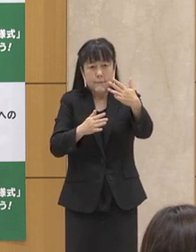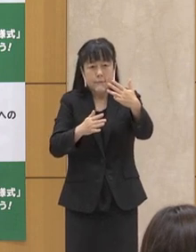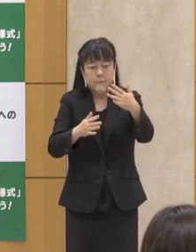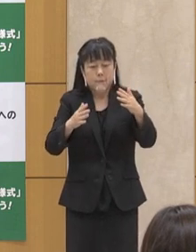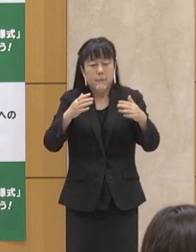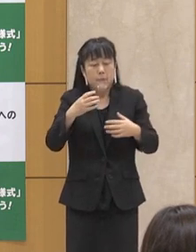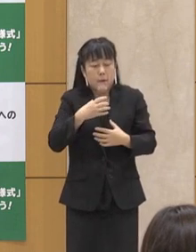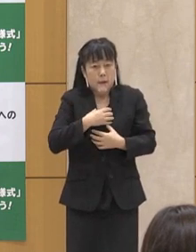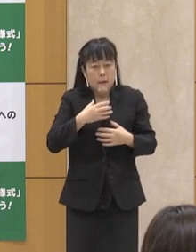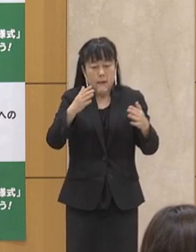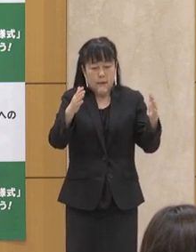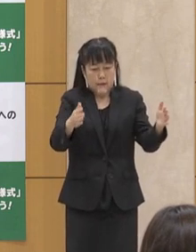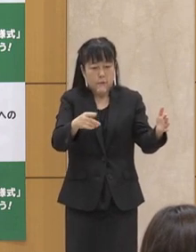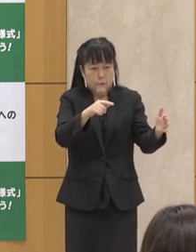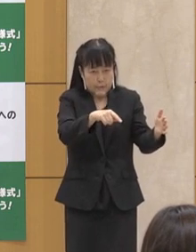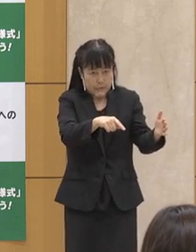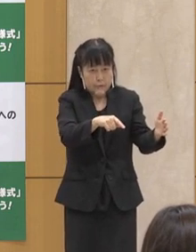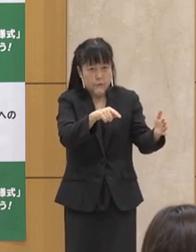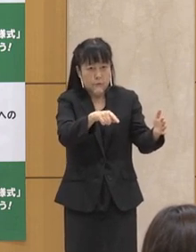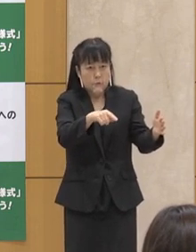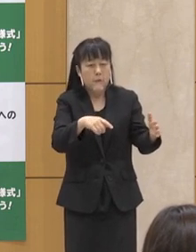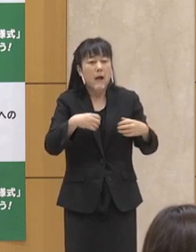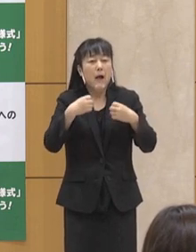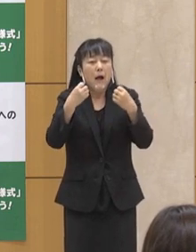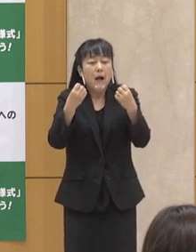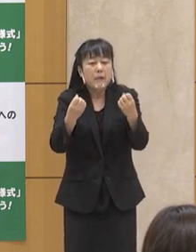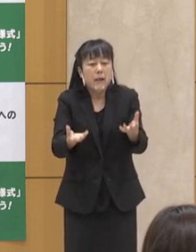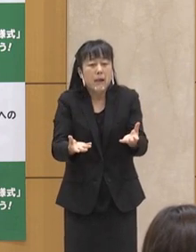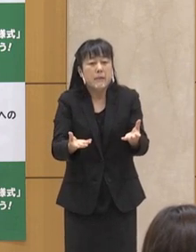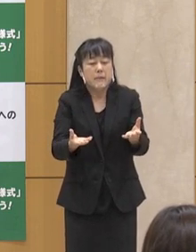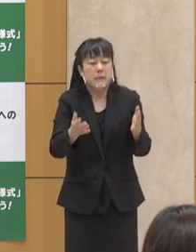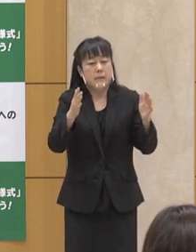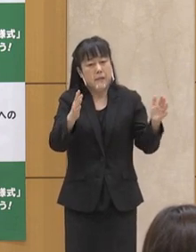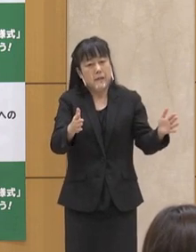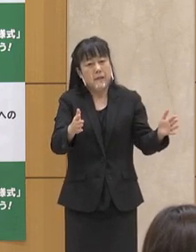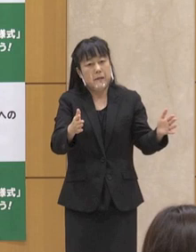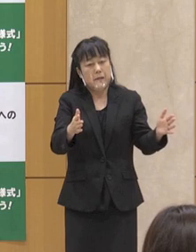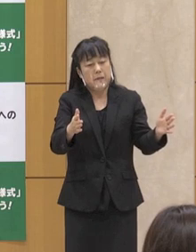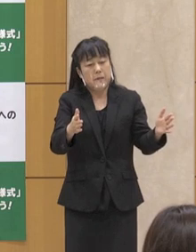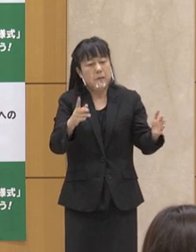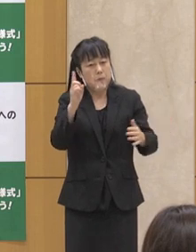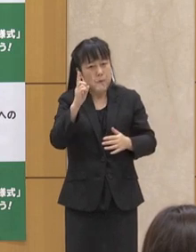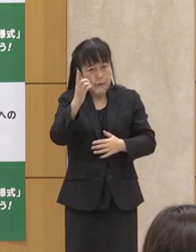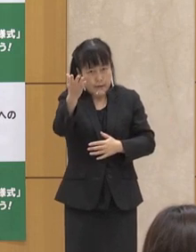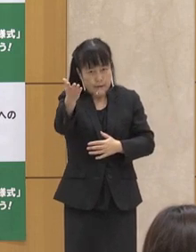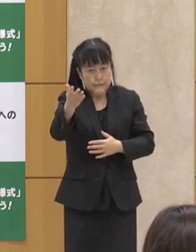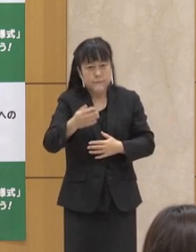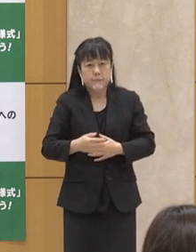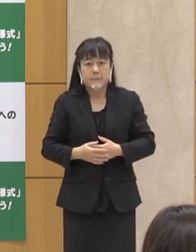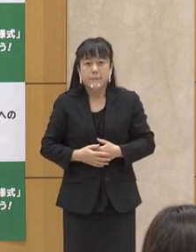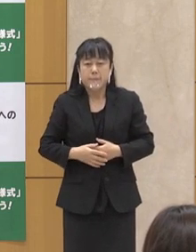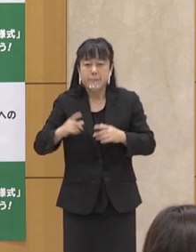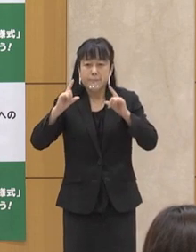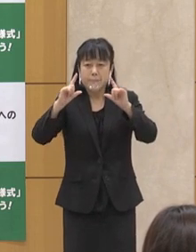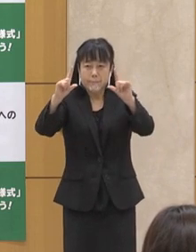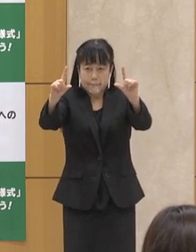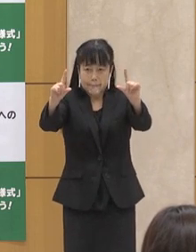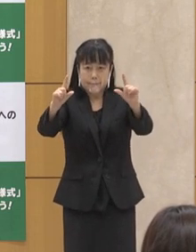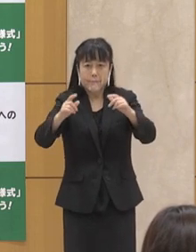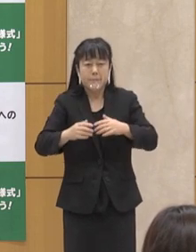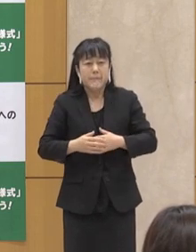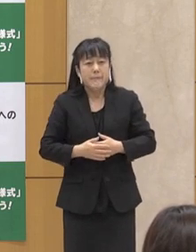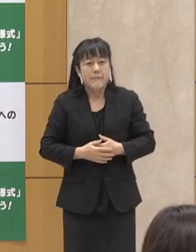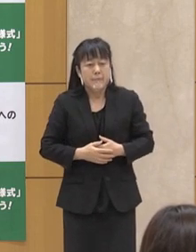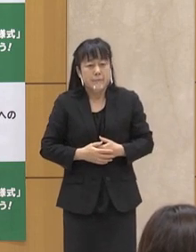い警戒区分を考えていらっしゃるということでよろしいでしょうか。 まあ、再